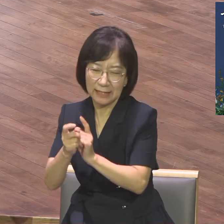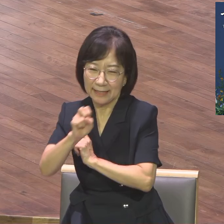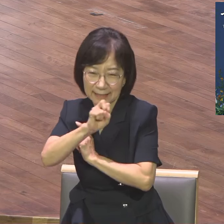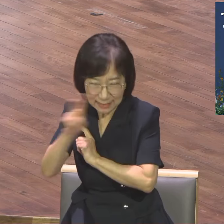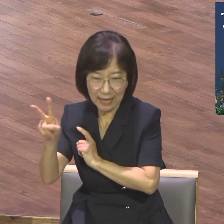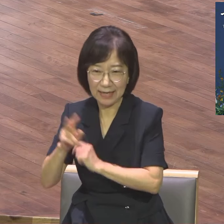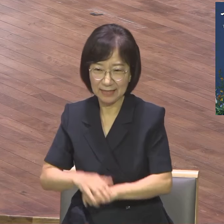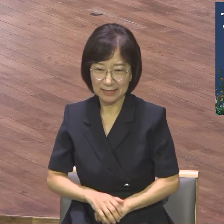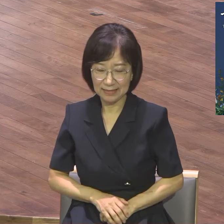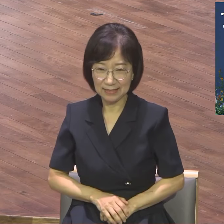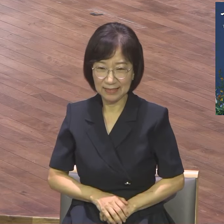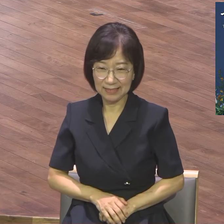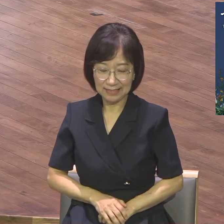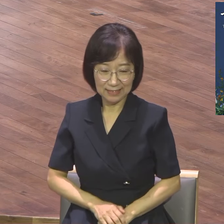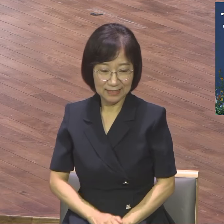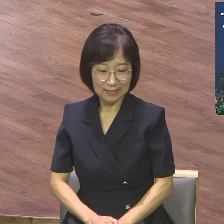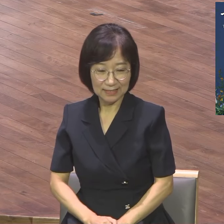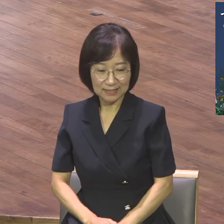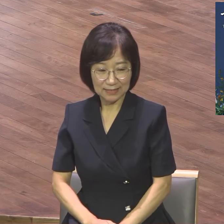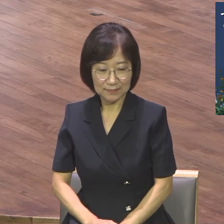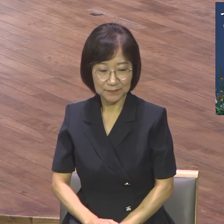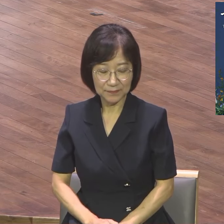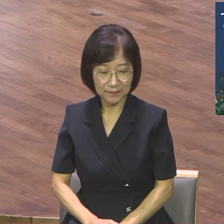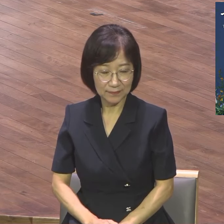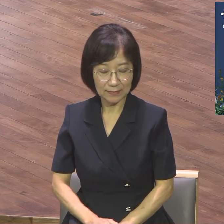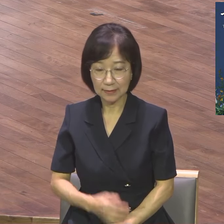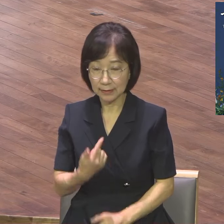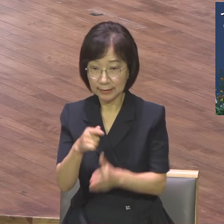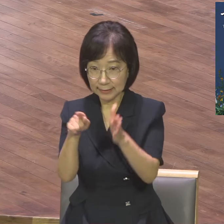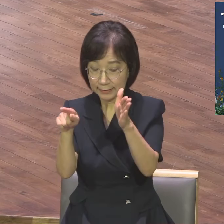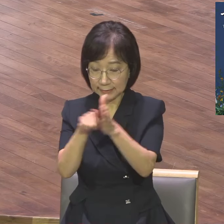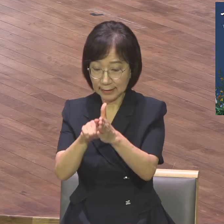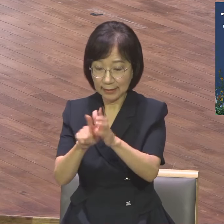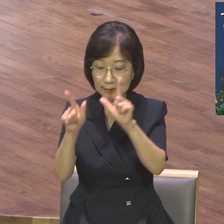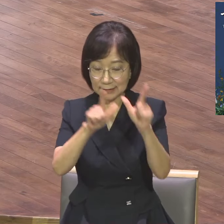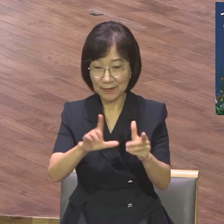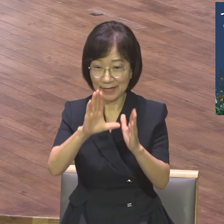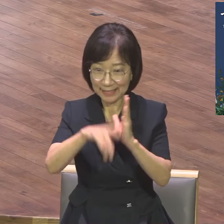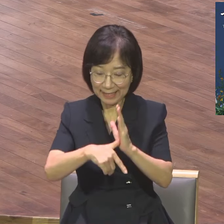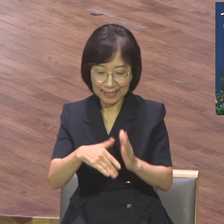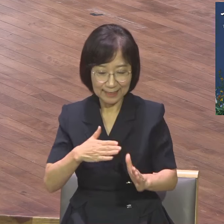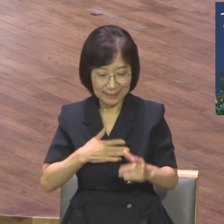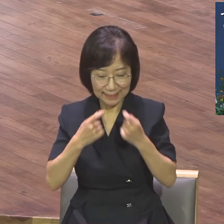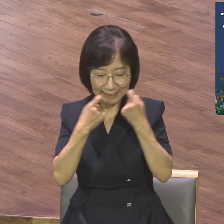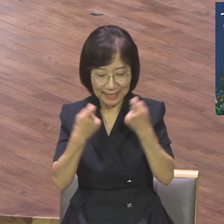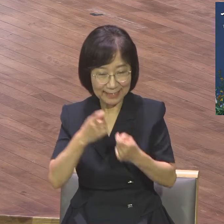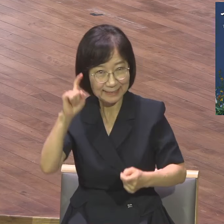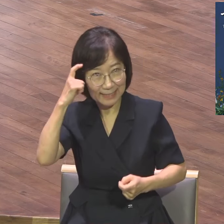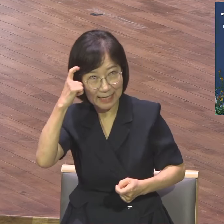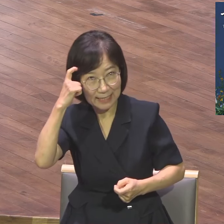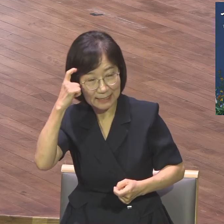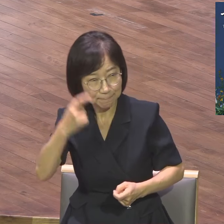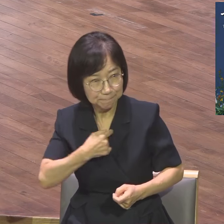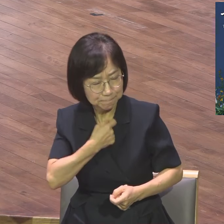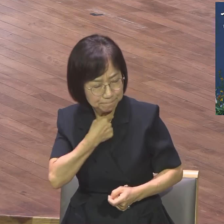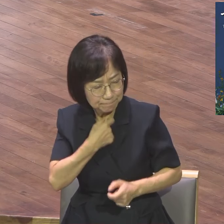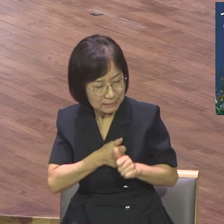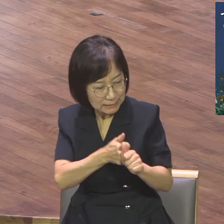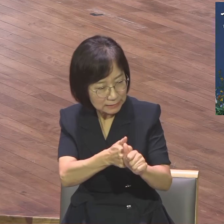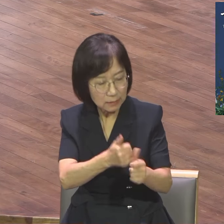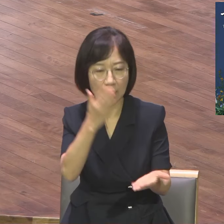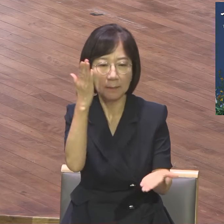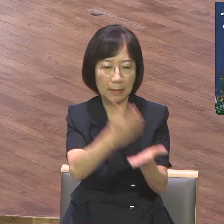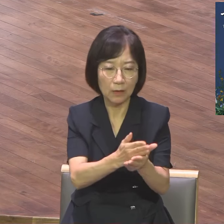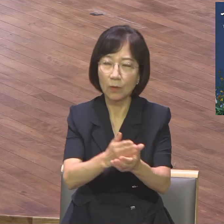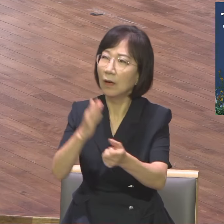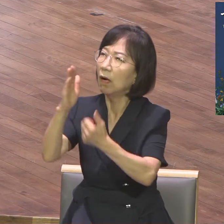신앙생활은 항상 자기 중심 생각에서 하나님 중심 생각으로 바꿔야 돼요. 내 생각에는